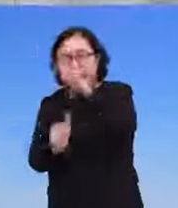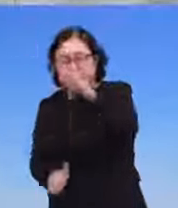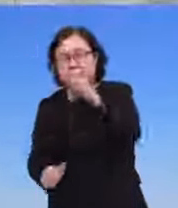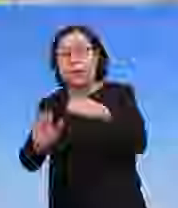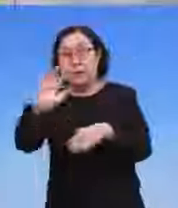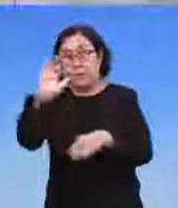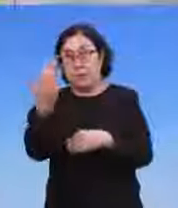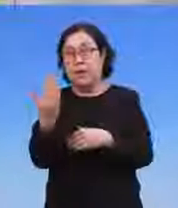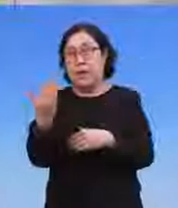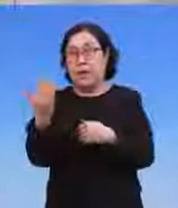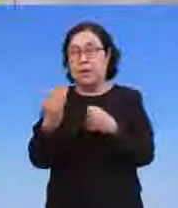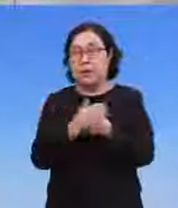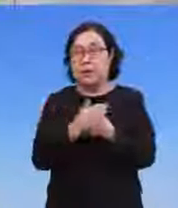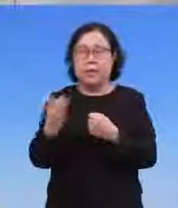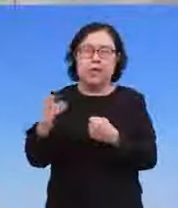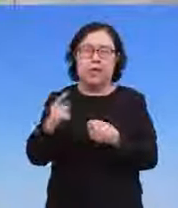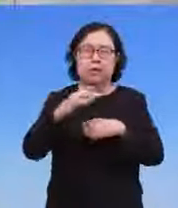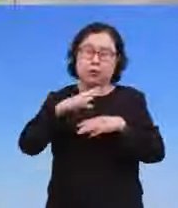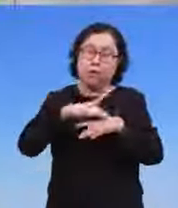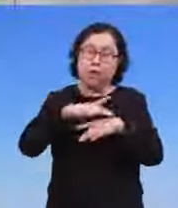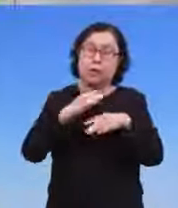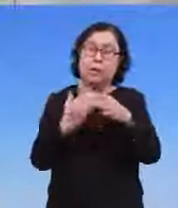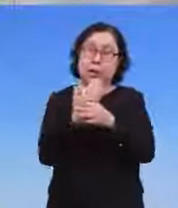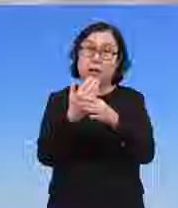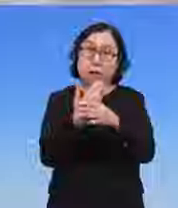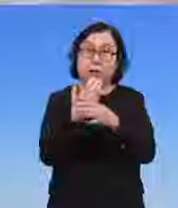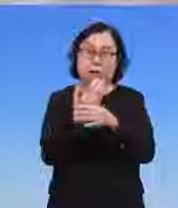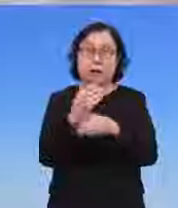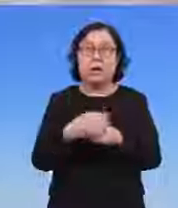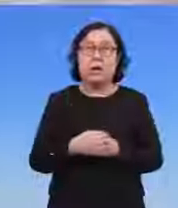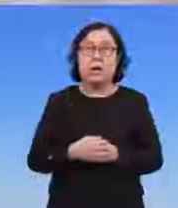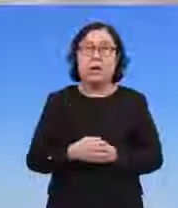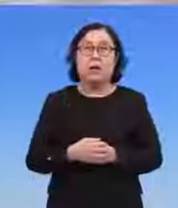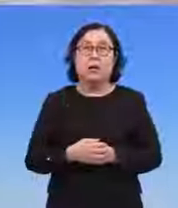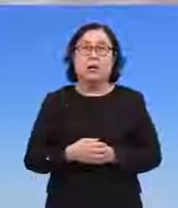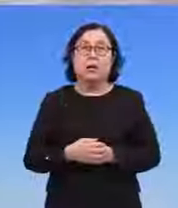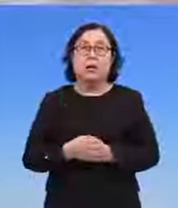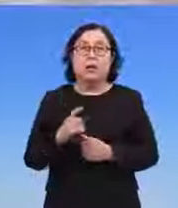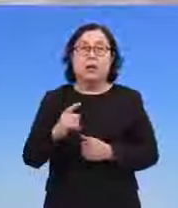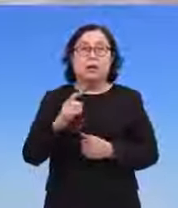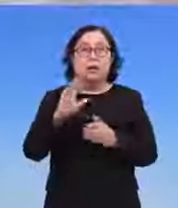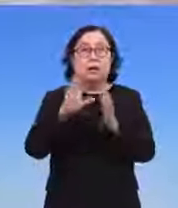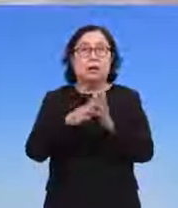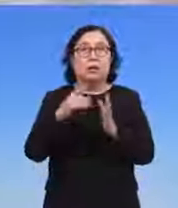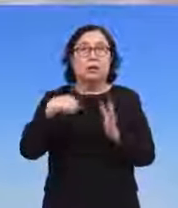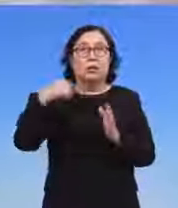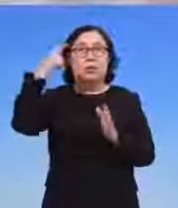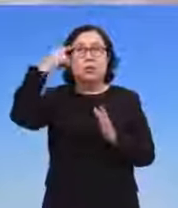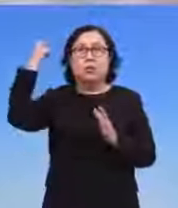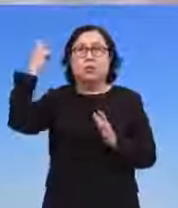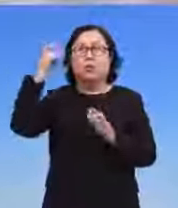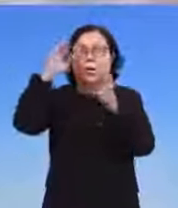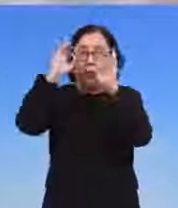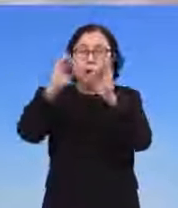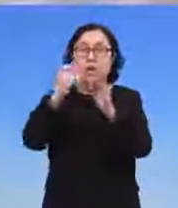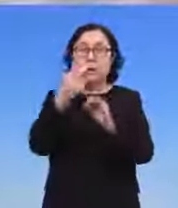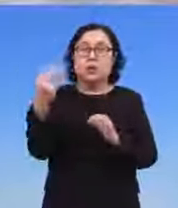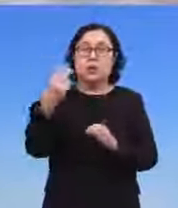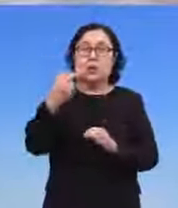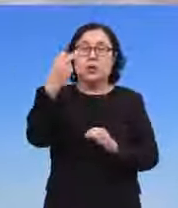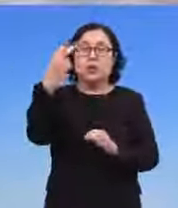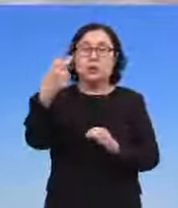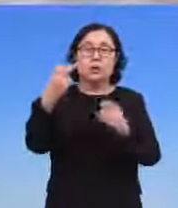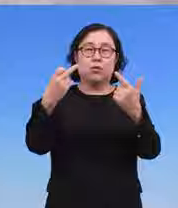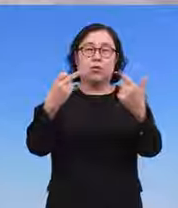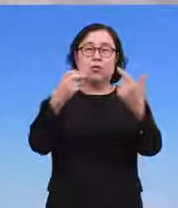마음에 계속 일어나고 있던 그 어간입니다. 제가 최근에 다시 그때를 뒤져보니까요,